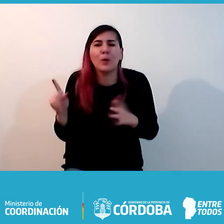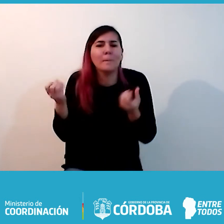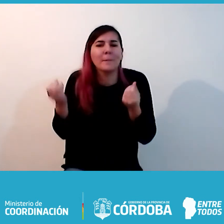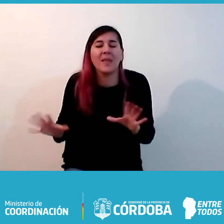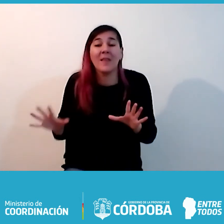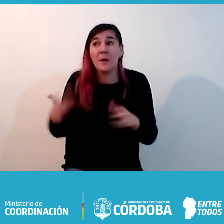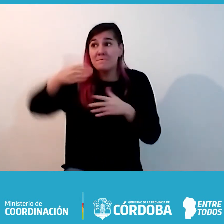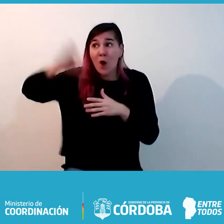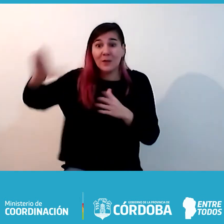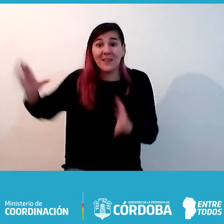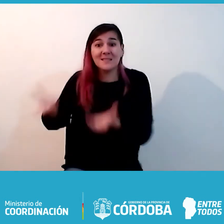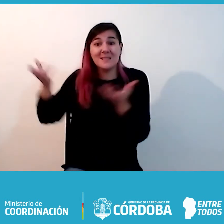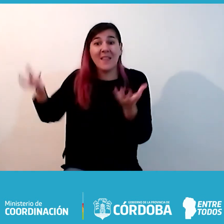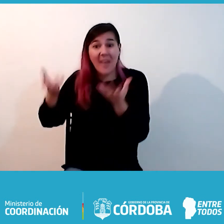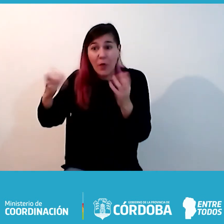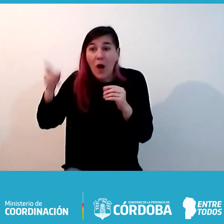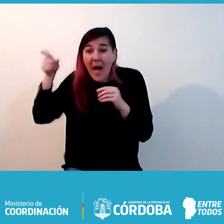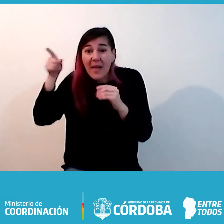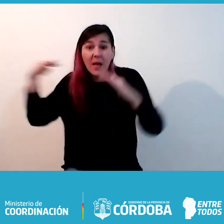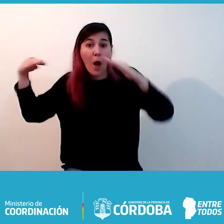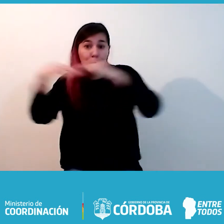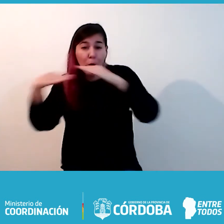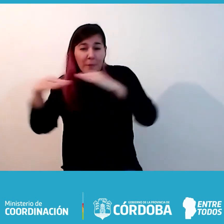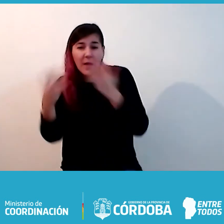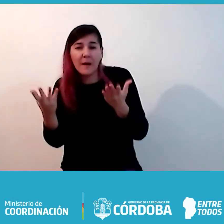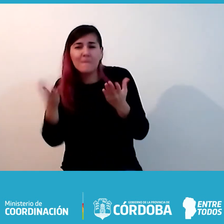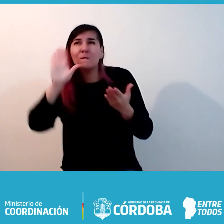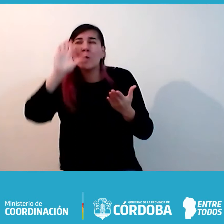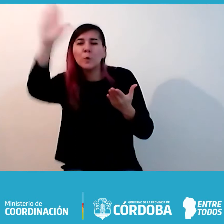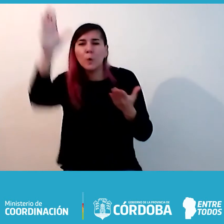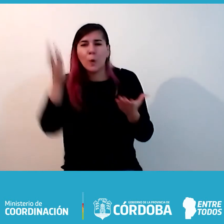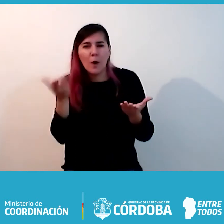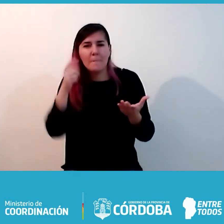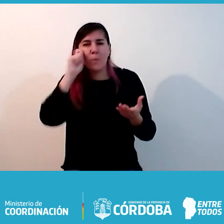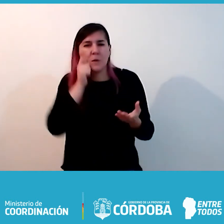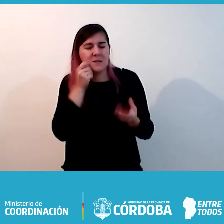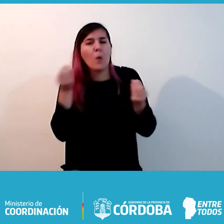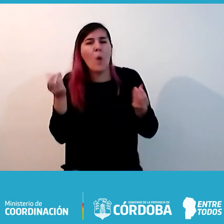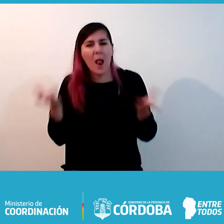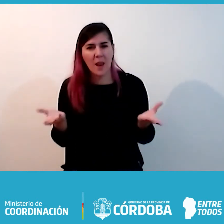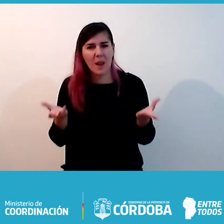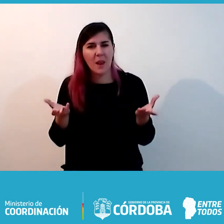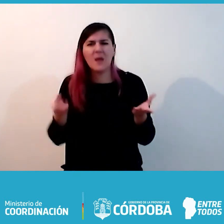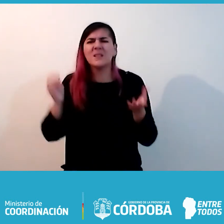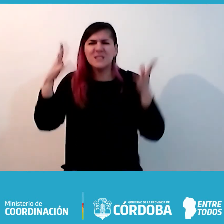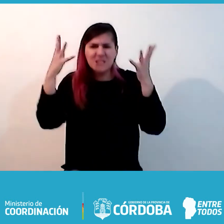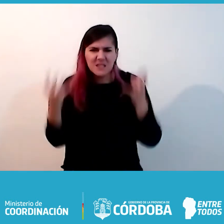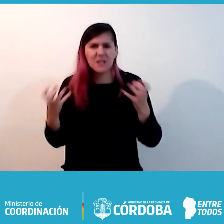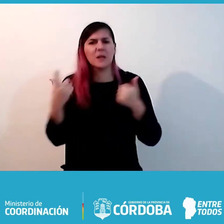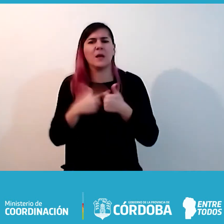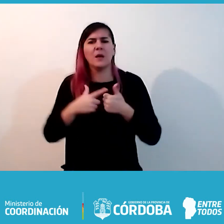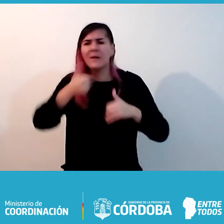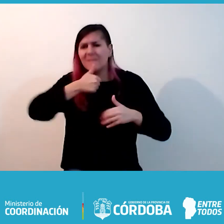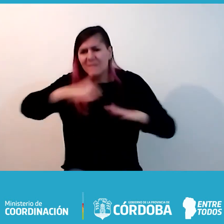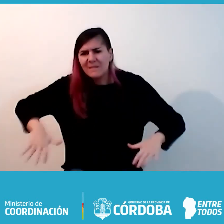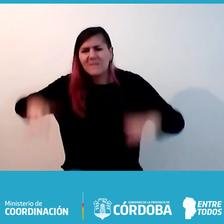incendiado, sobre él pasará esta autovía. ¿Qué futuro le espera a Punilla?, pregunta. Más sequía, inundaciones, pobreza. Se